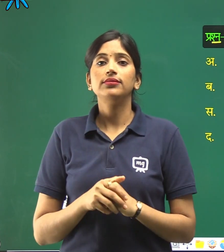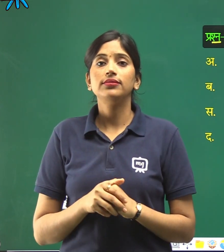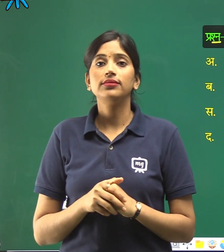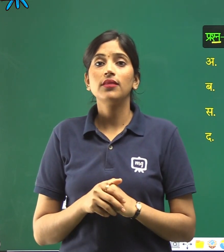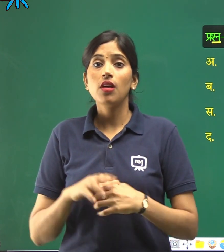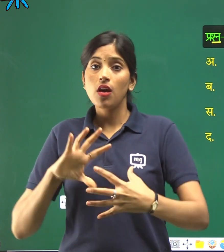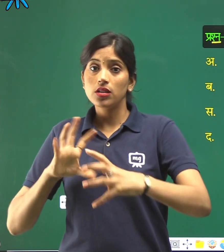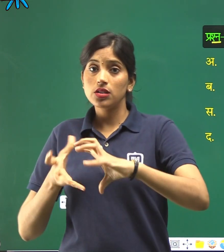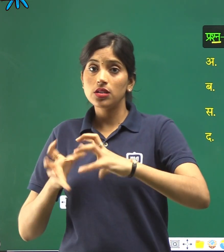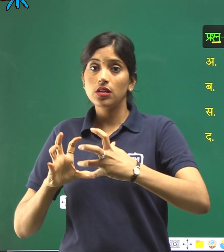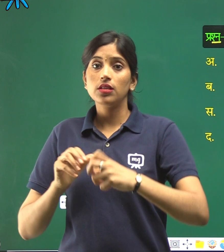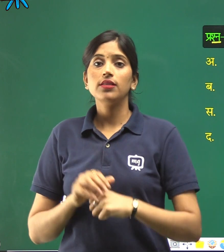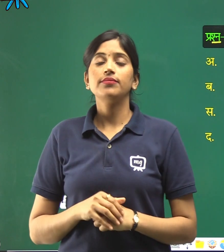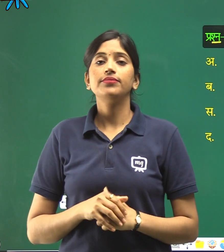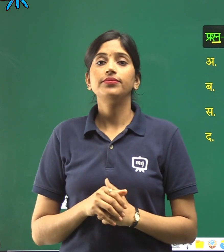छत्ते,